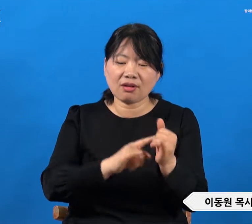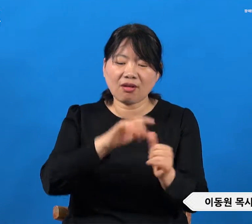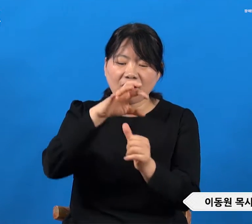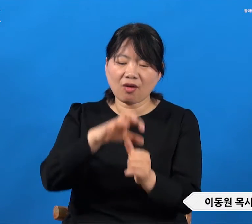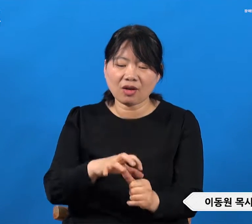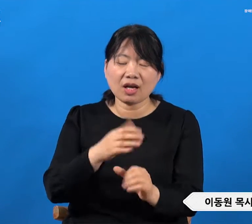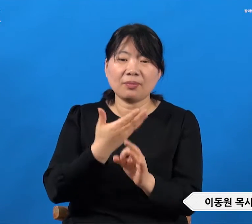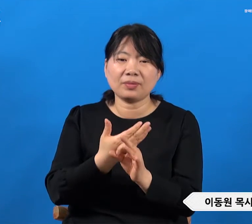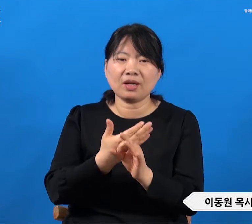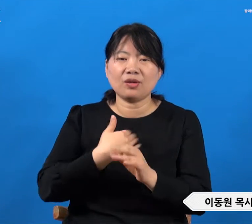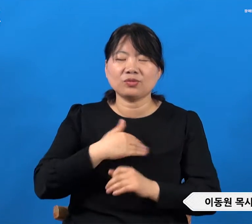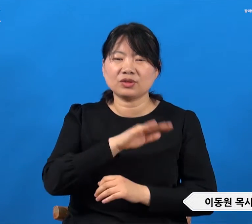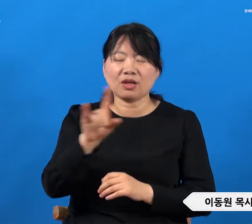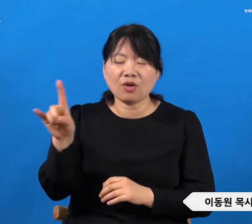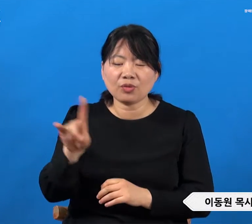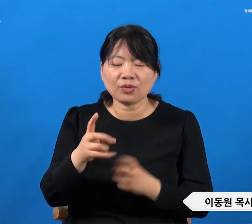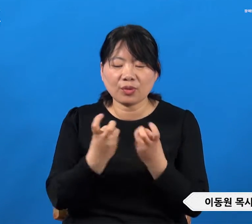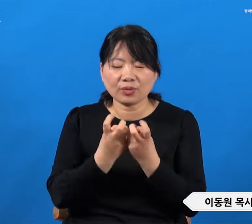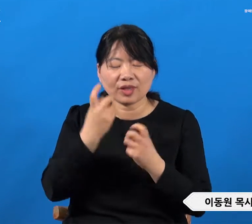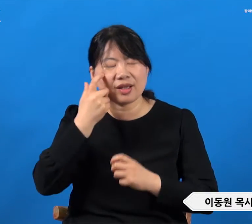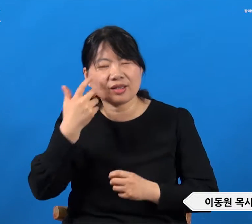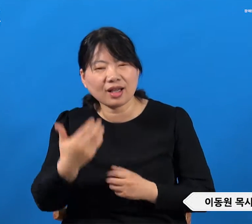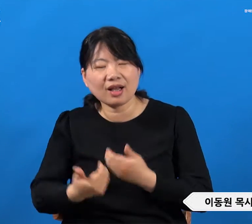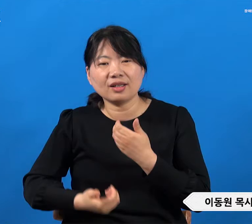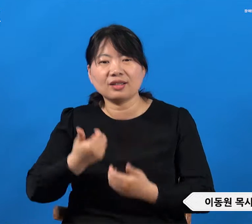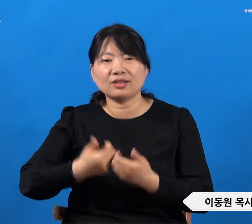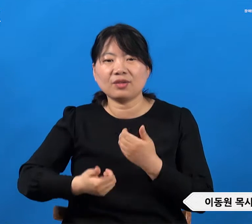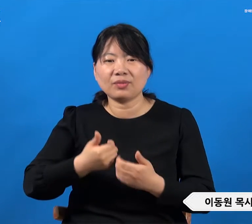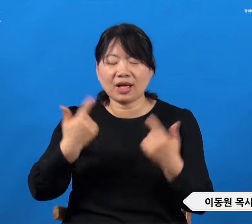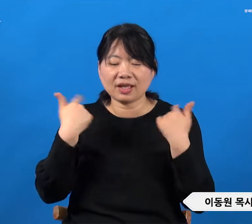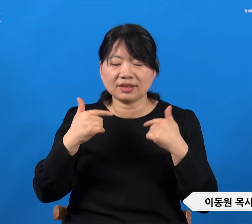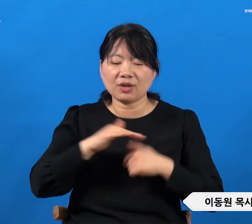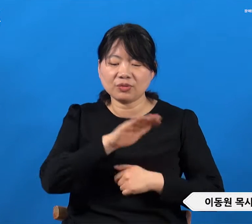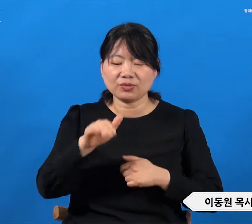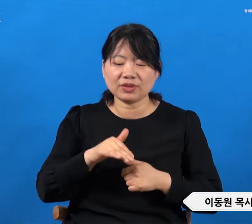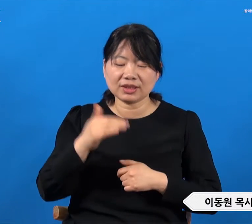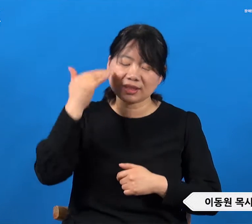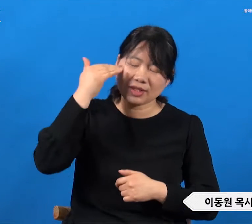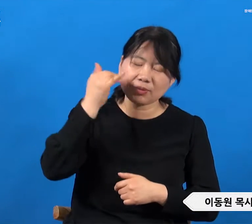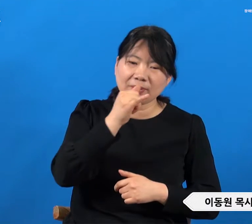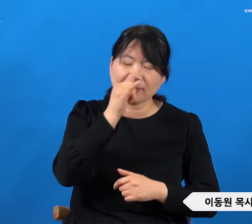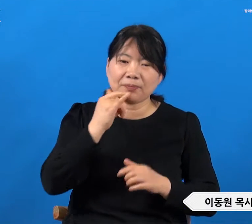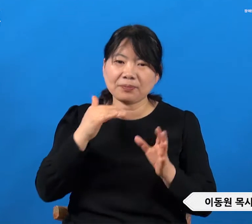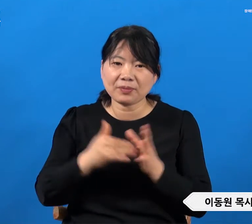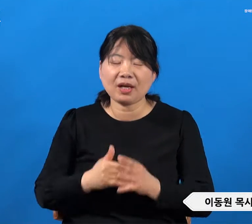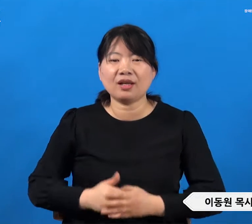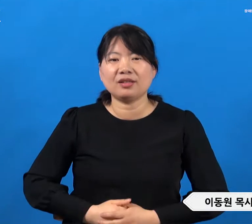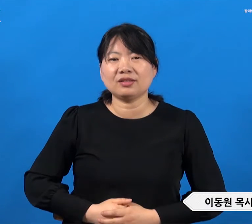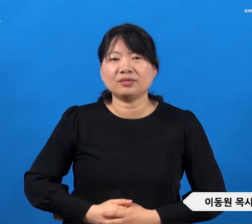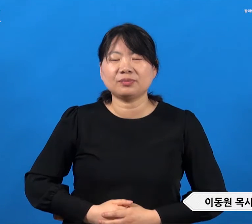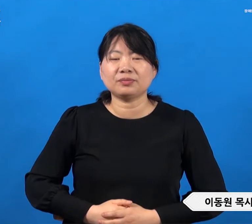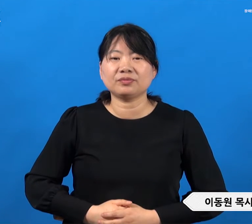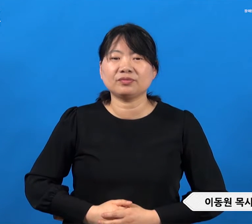백성을 억압한다면 우리는 어떻게 할 것이라는 딜레마가 항상 우리를 괴롭힙니다.